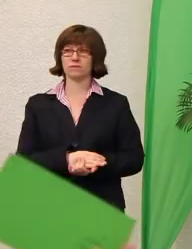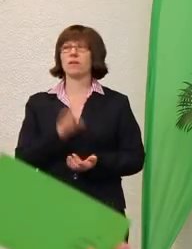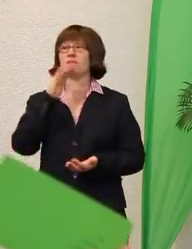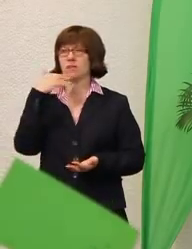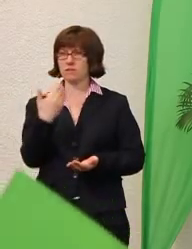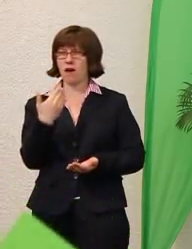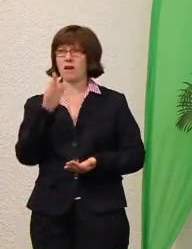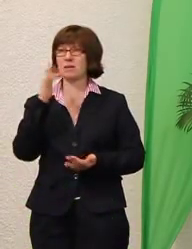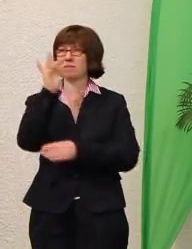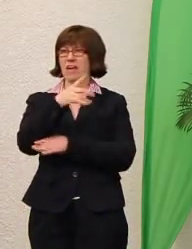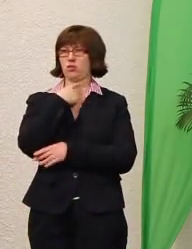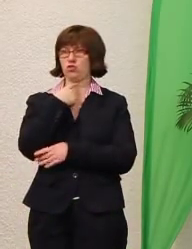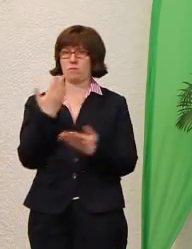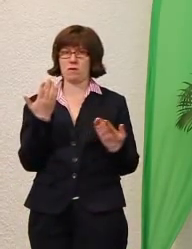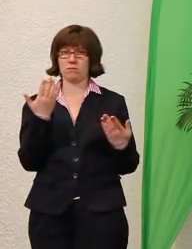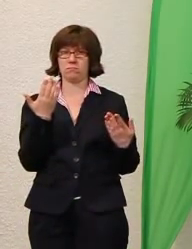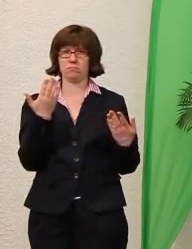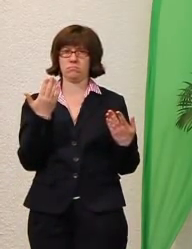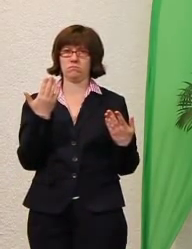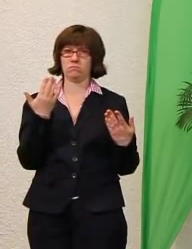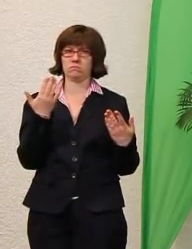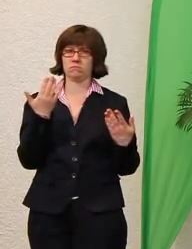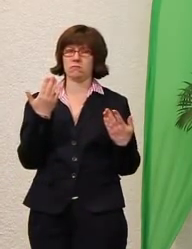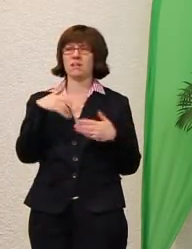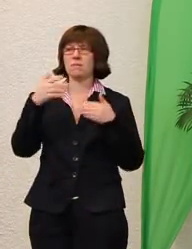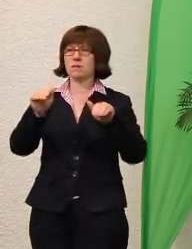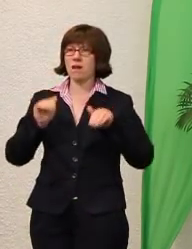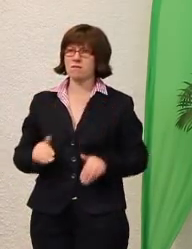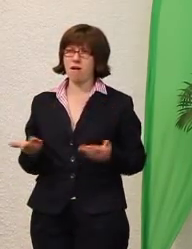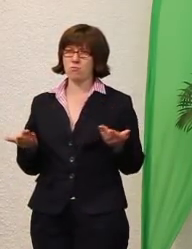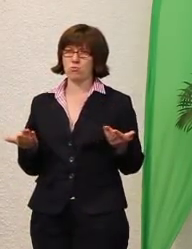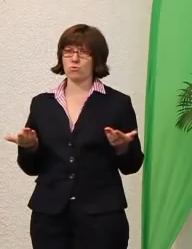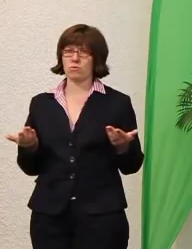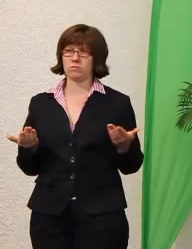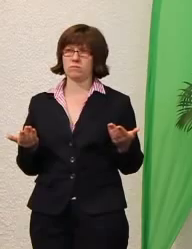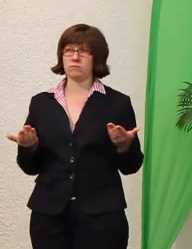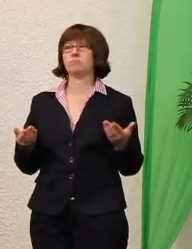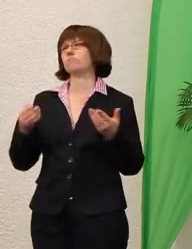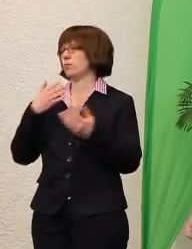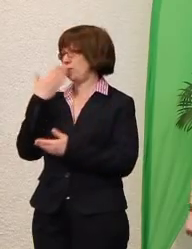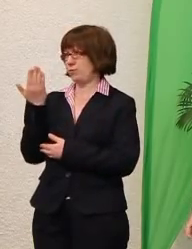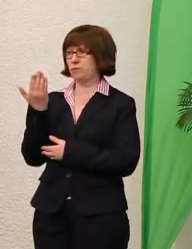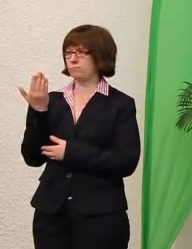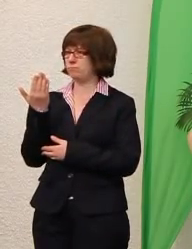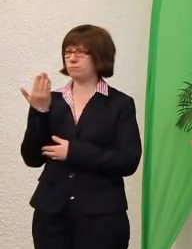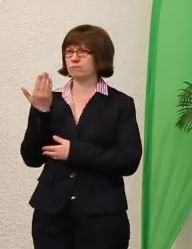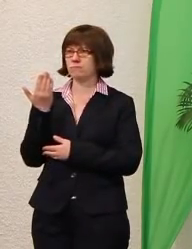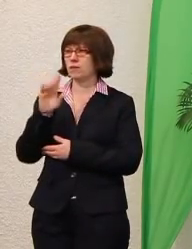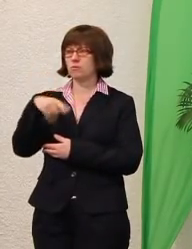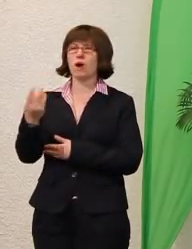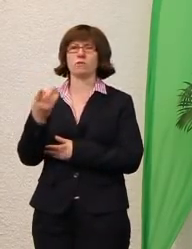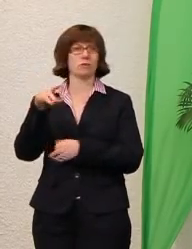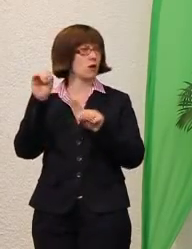vielen Dank. Gibt es Gegenstimmen? Gibt es Enthaltungen? Das sehe ich nicht. Und